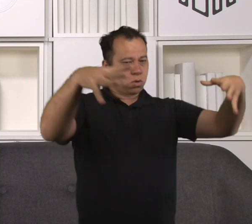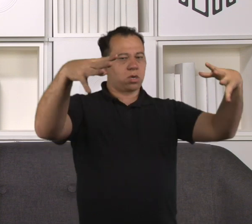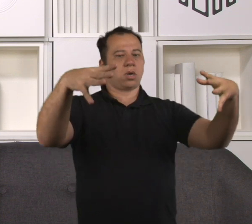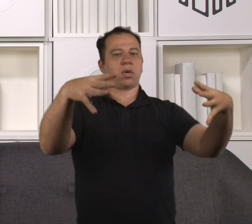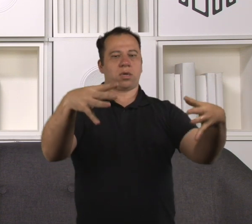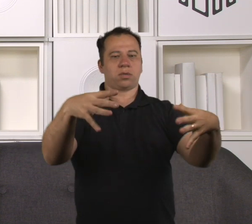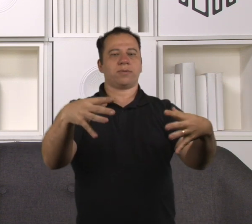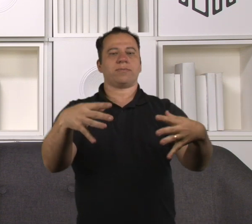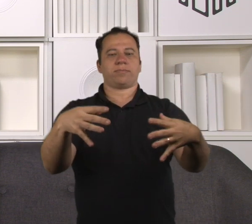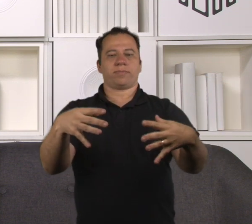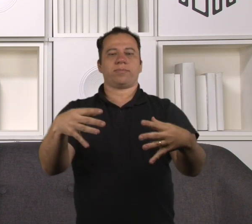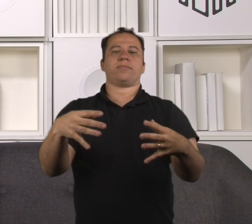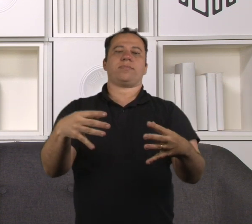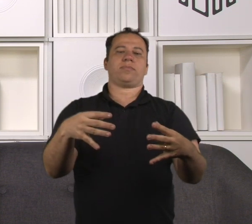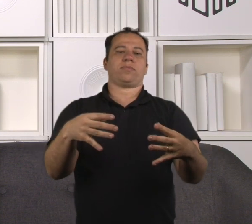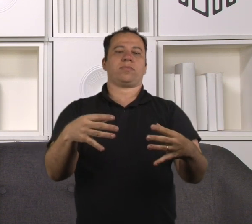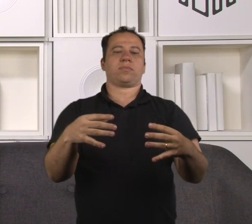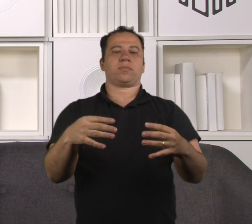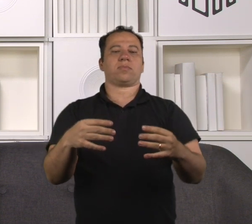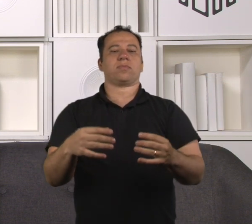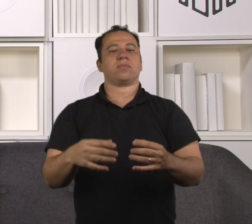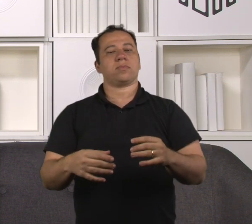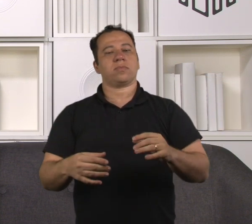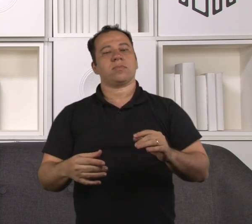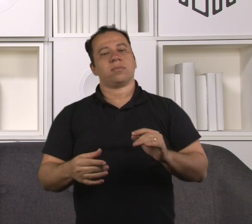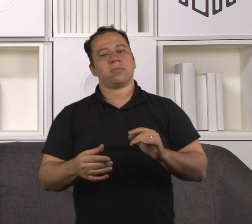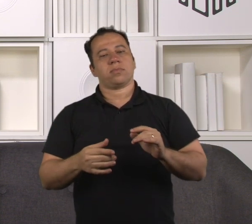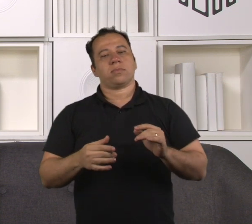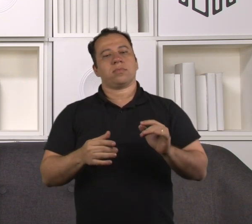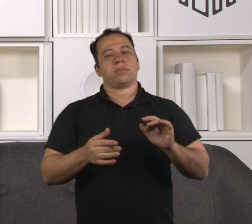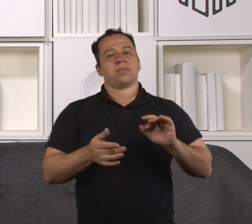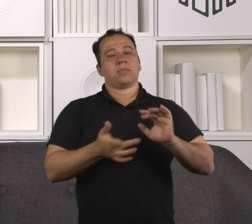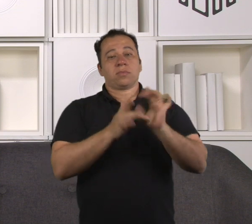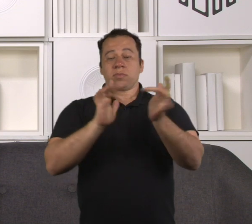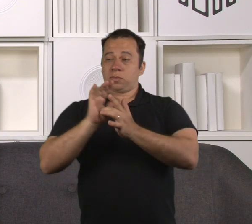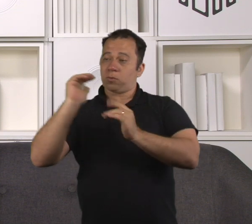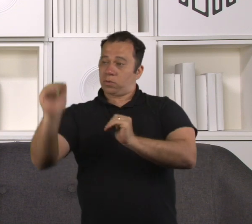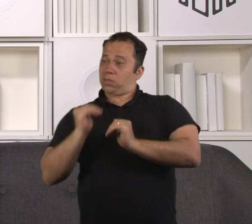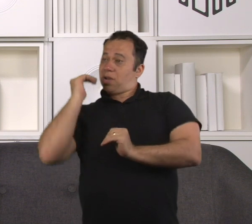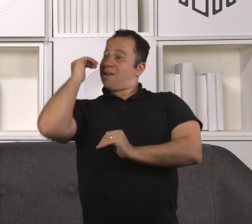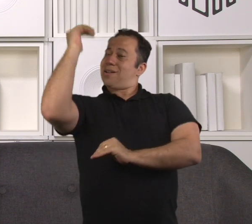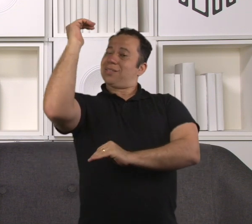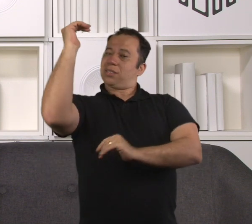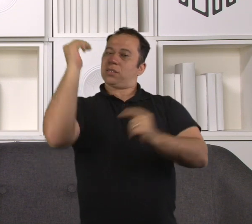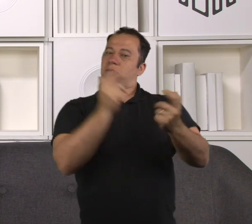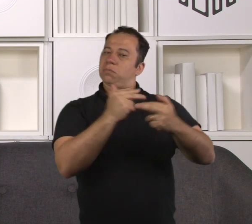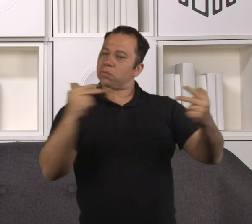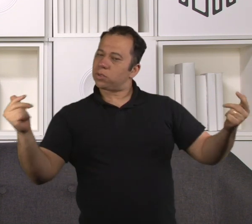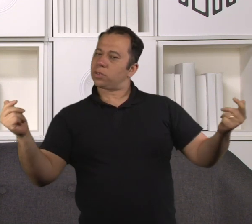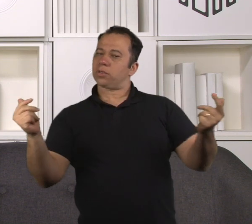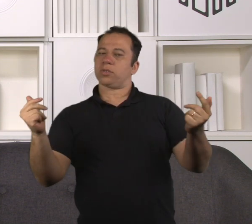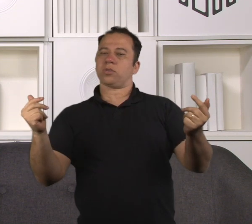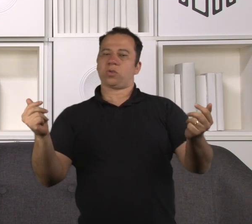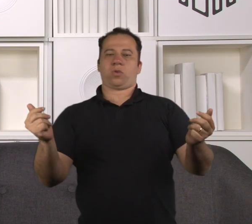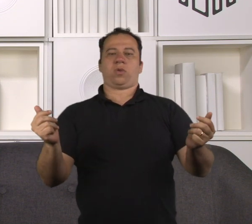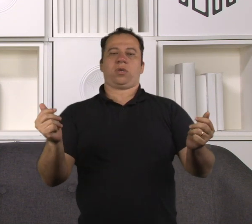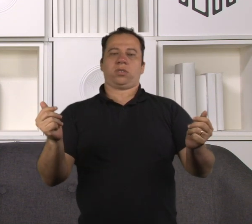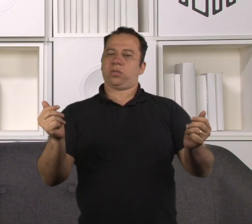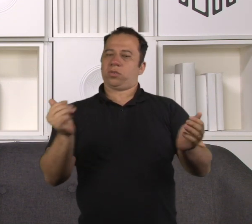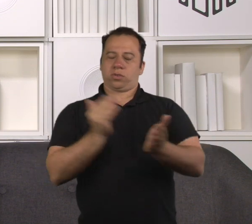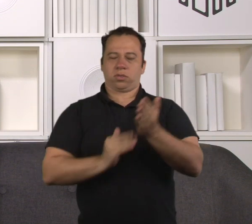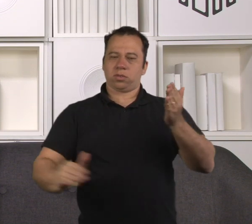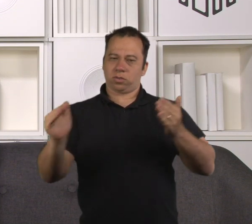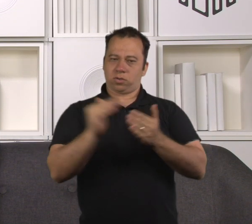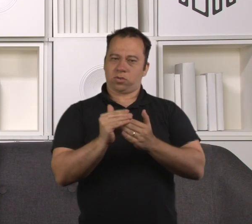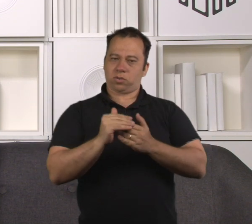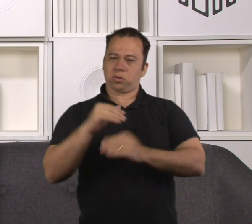O homem perfeito é maior do que toda a natureza criada.